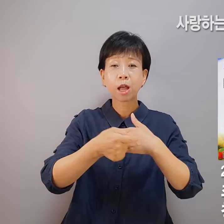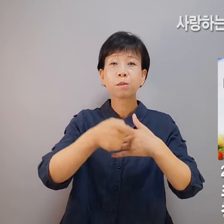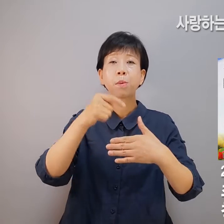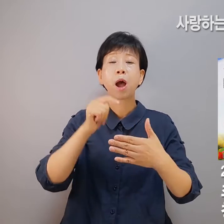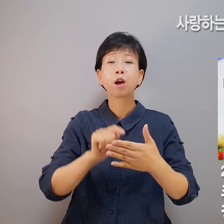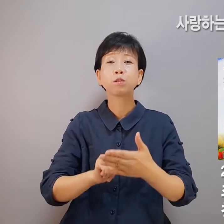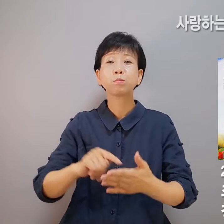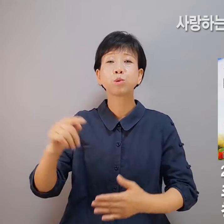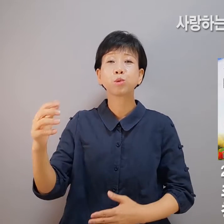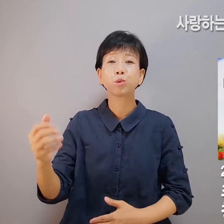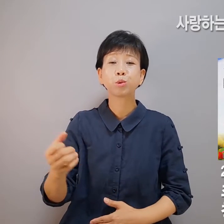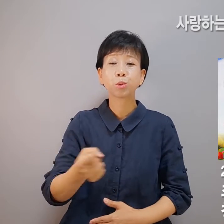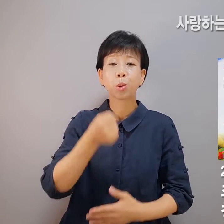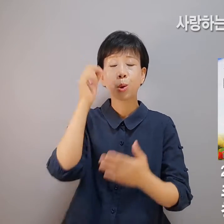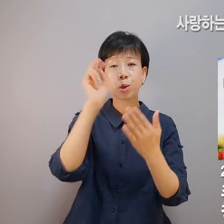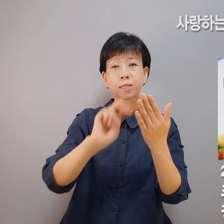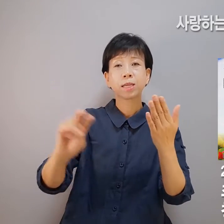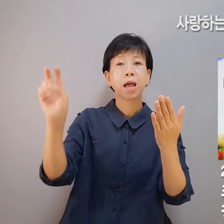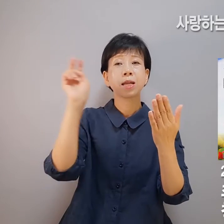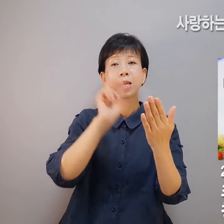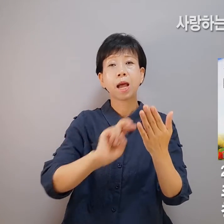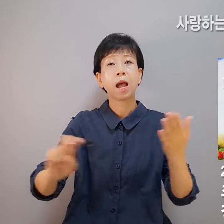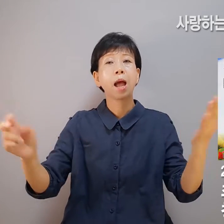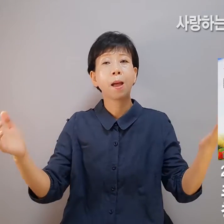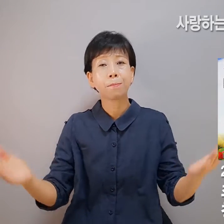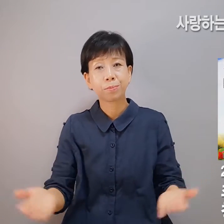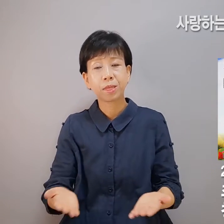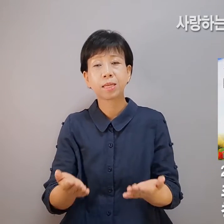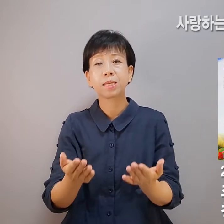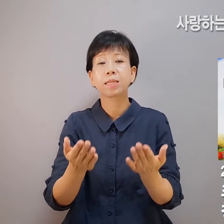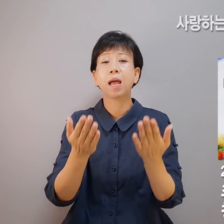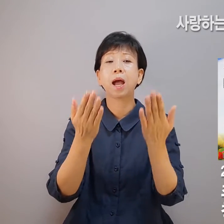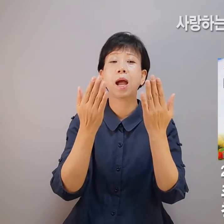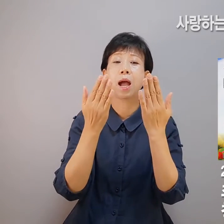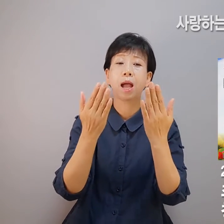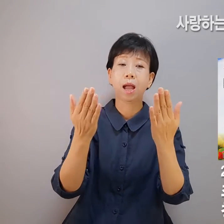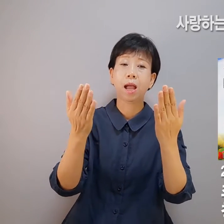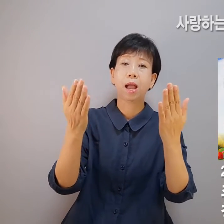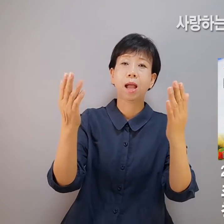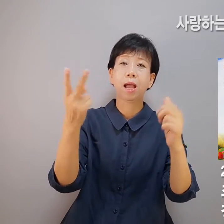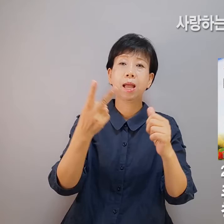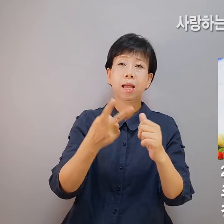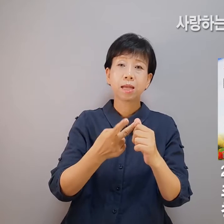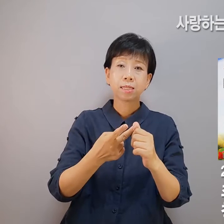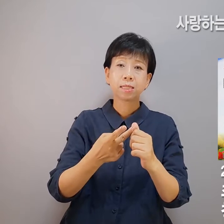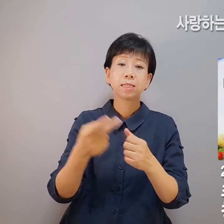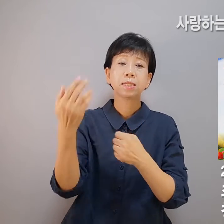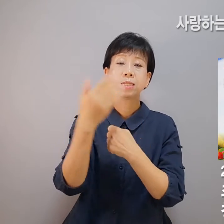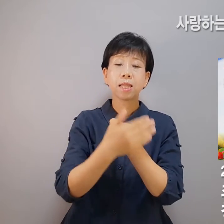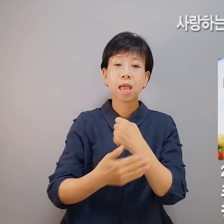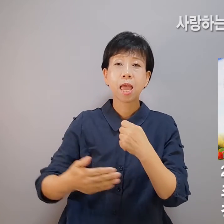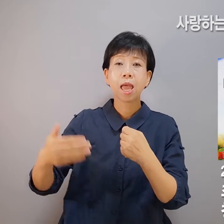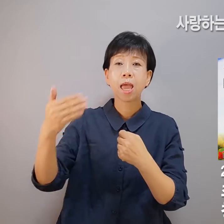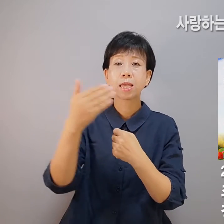평강한 마음으로 찬양합니다.